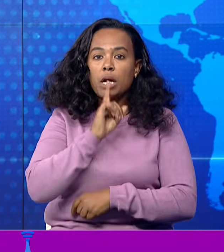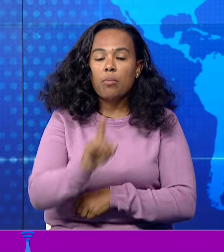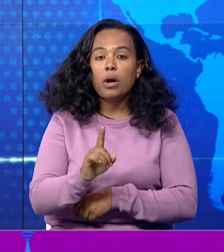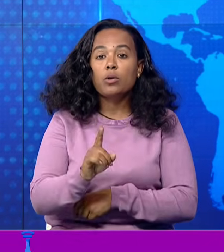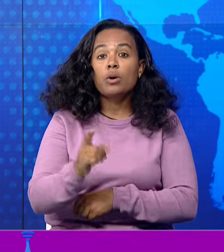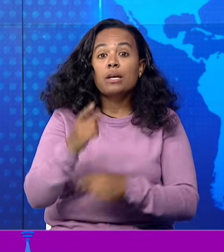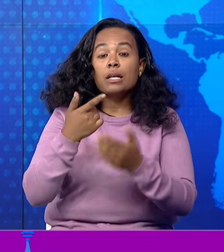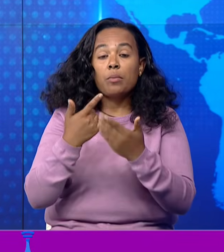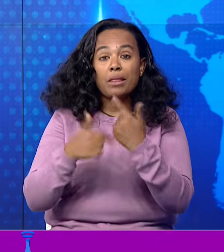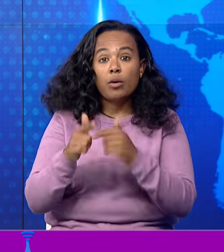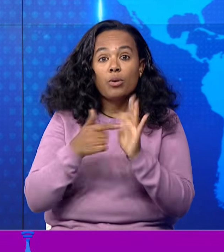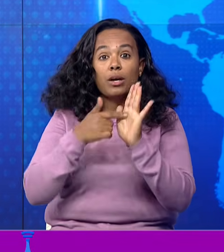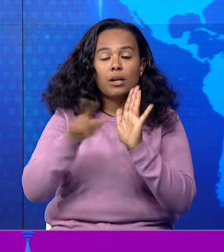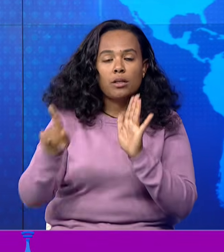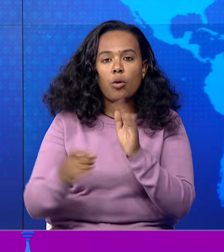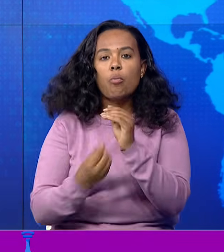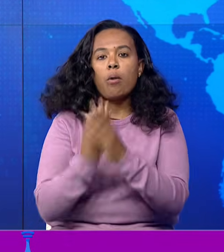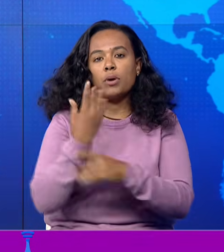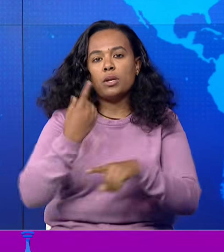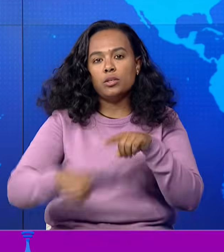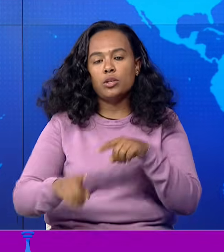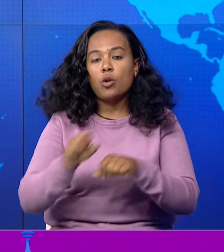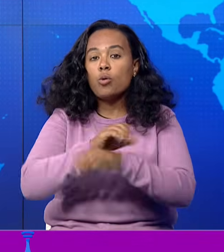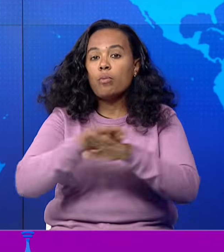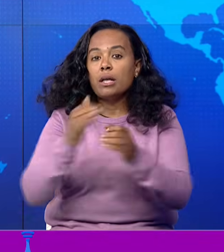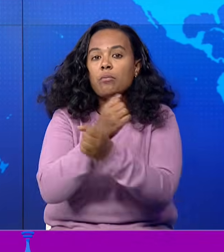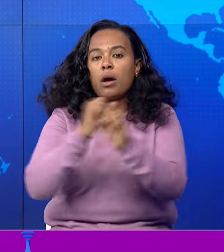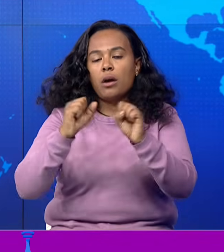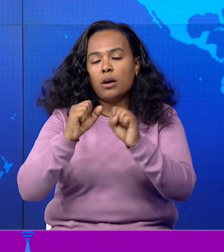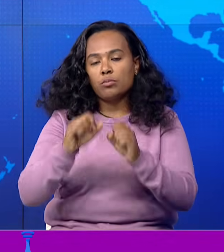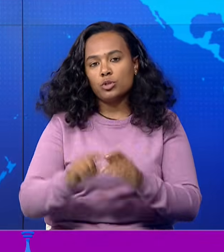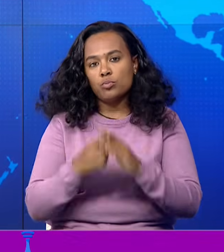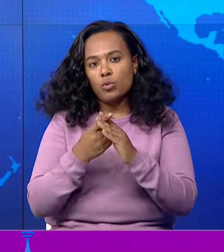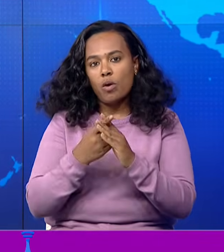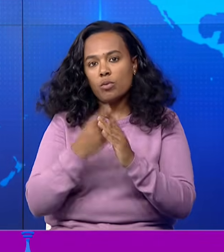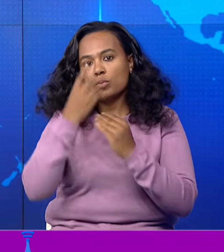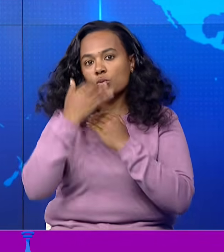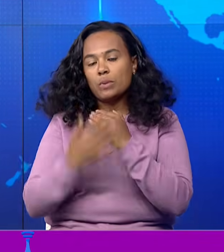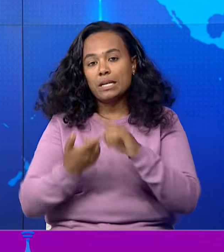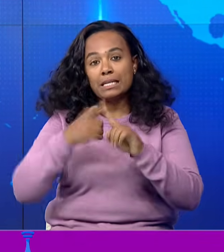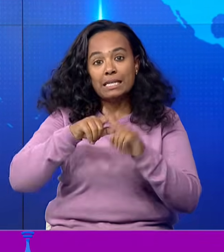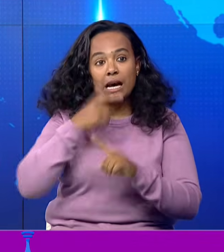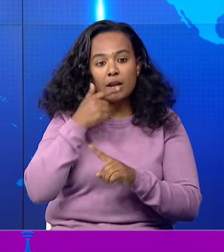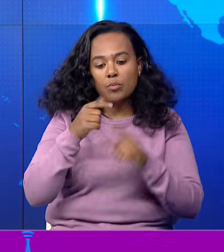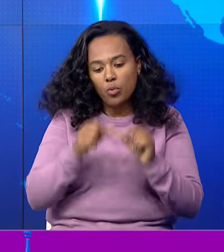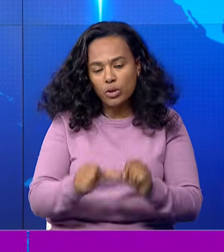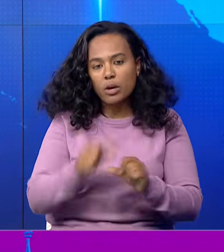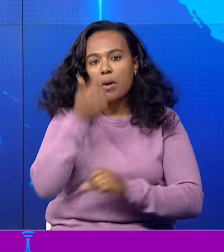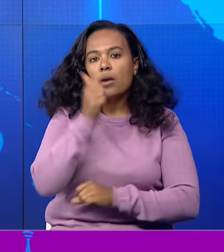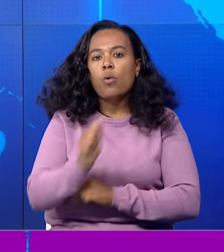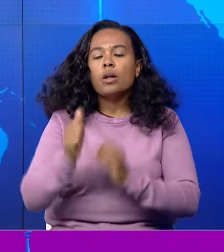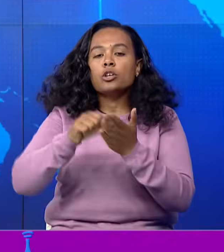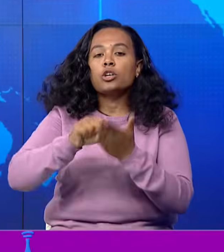የነጣው የገረጣው ማብቀል የተሳነው መሬት ማገገም ጀምሯል። ወዙ መለስ ካለም ሰነባበተ። በአረንጓዴ አሻራ መርሃ